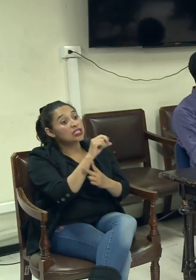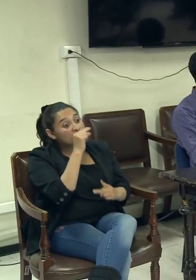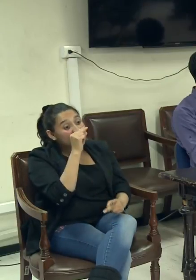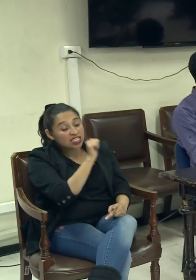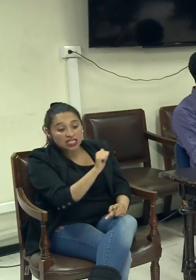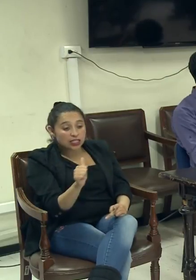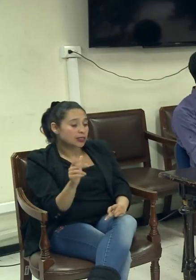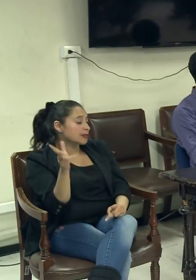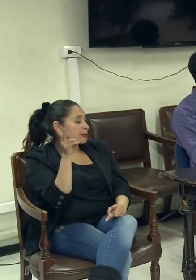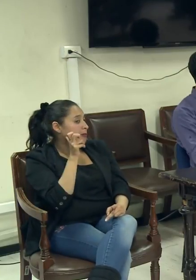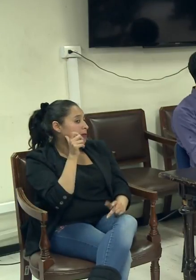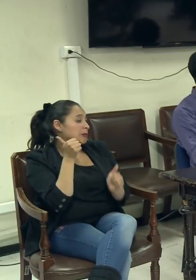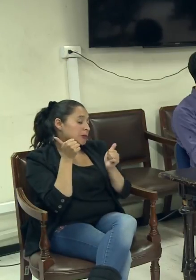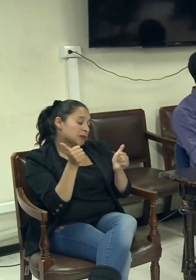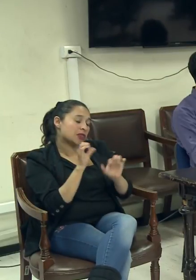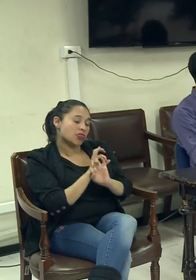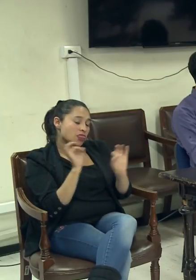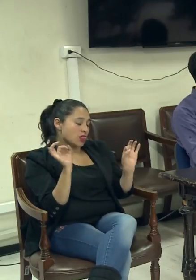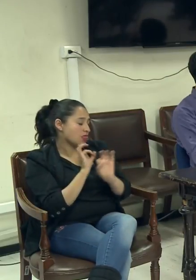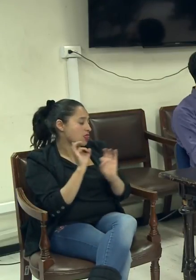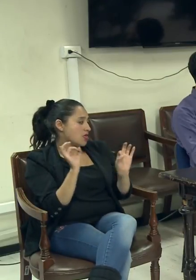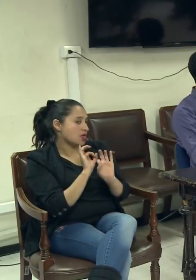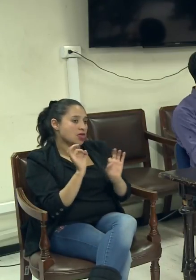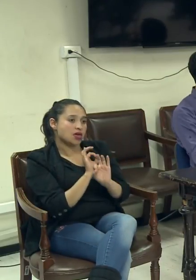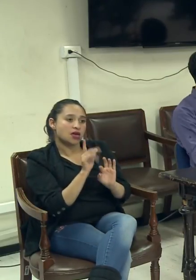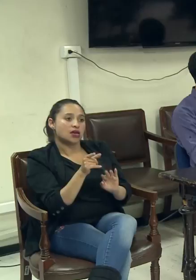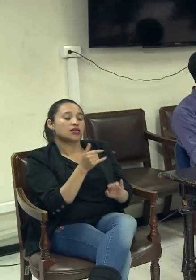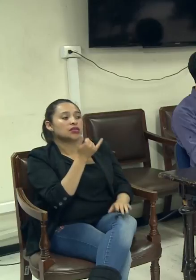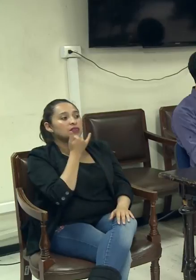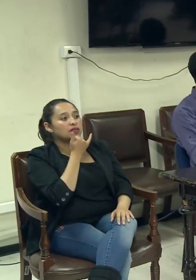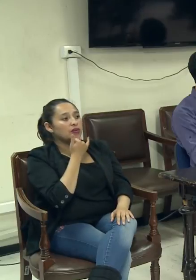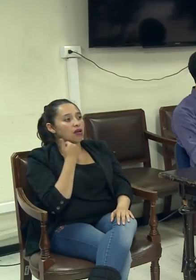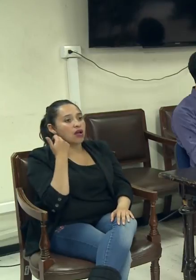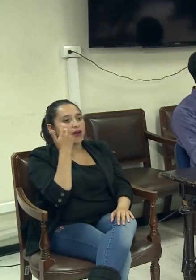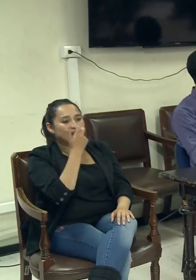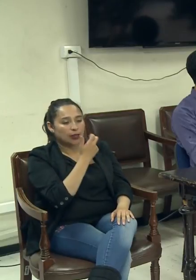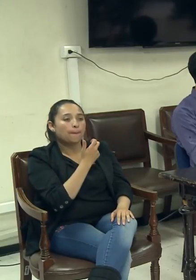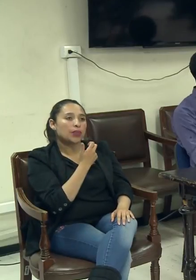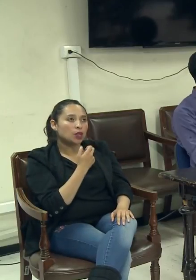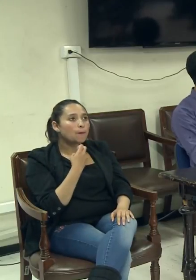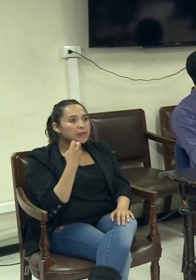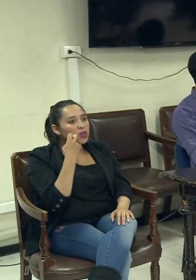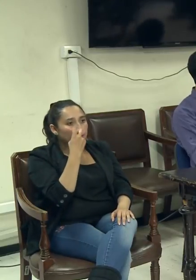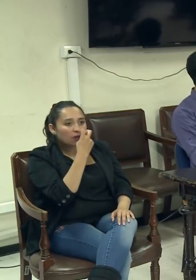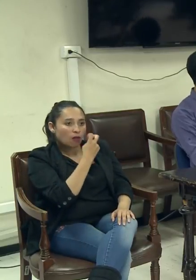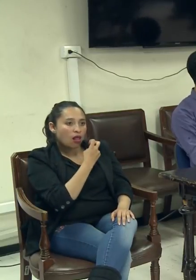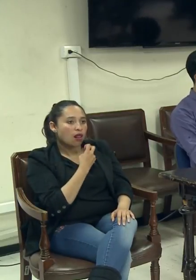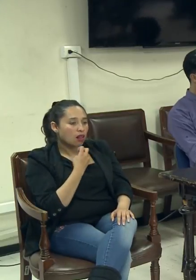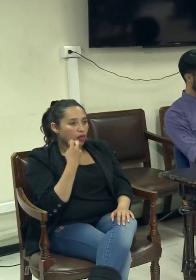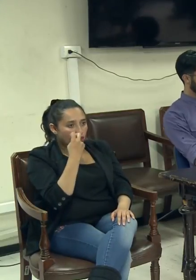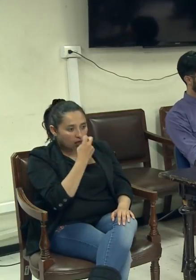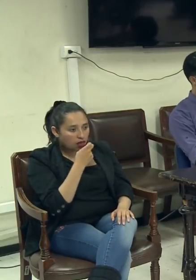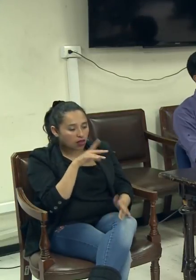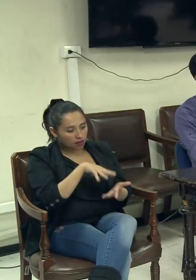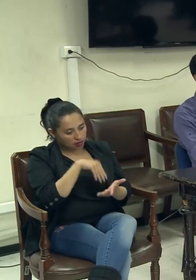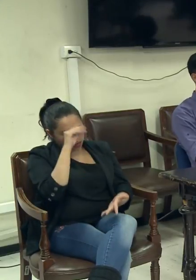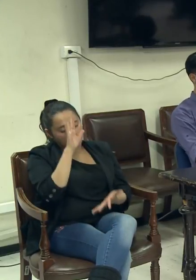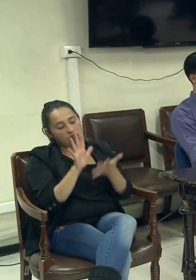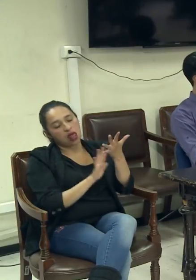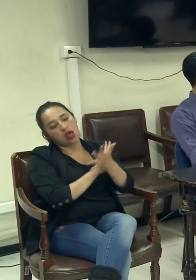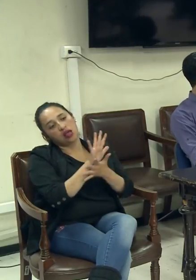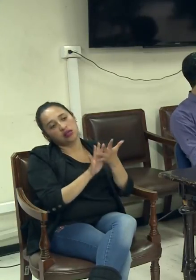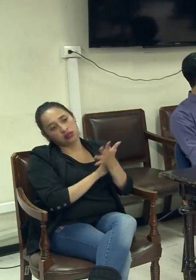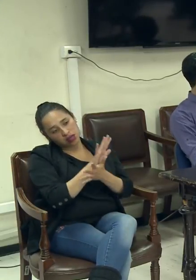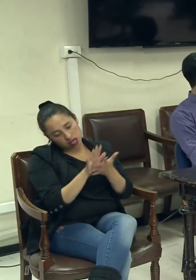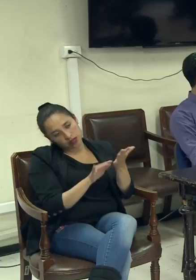mal, entonces iban de modular muy bien con la boca a aprender el lenguaje de signo, cosa